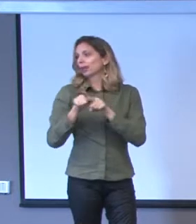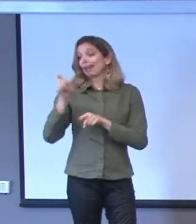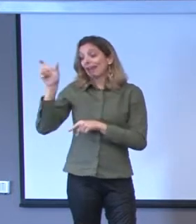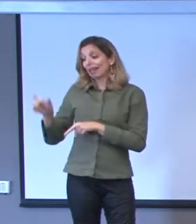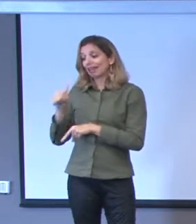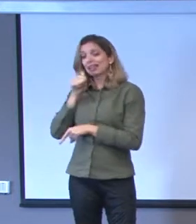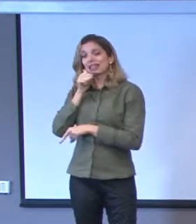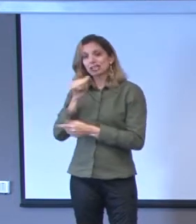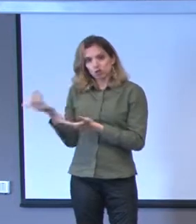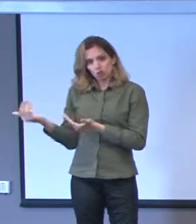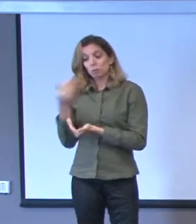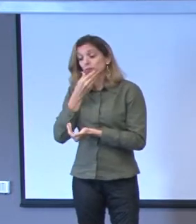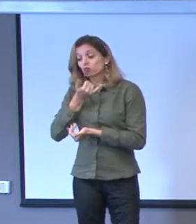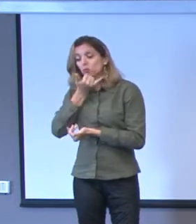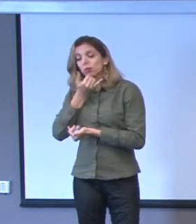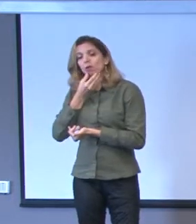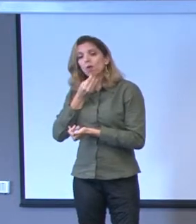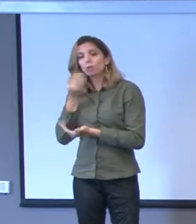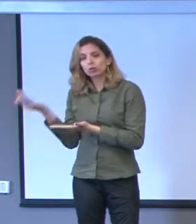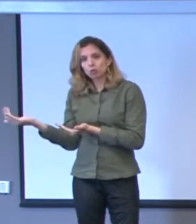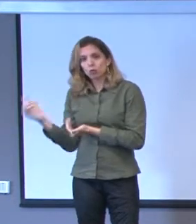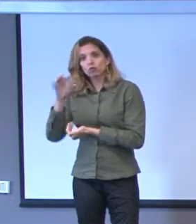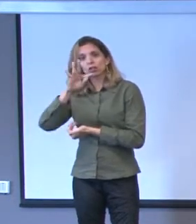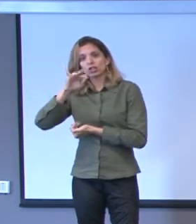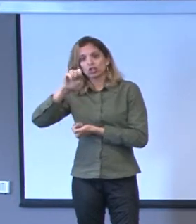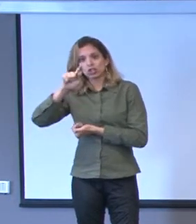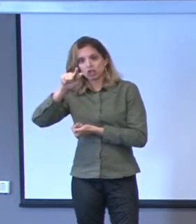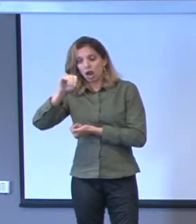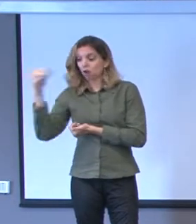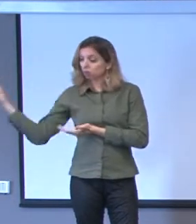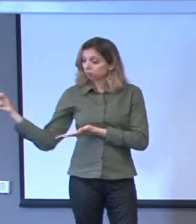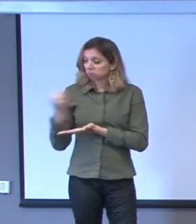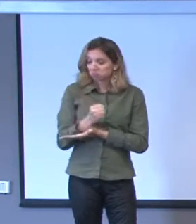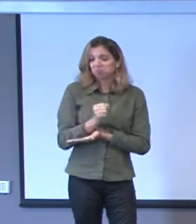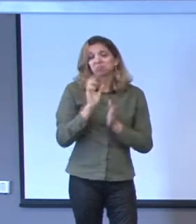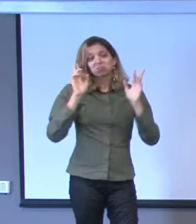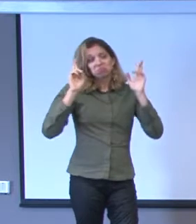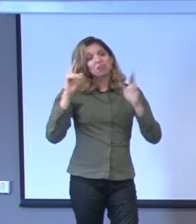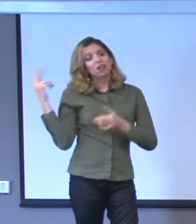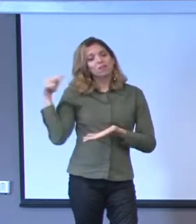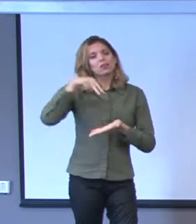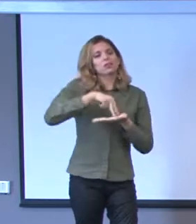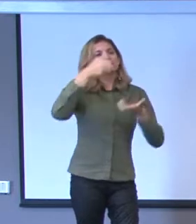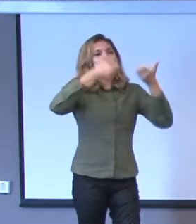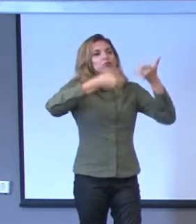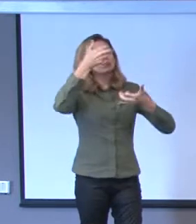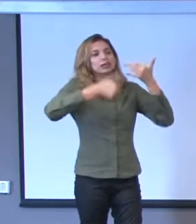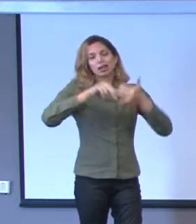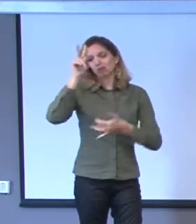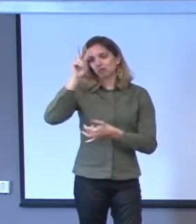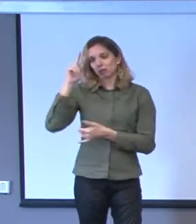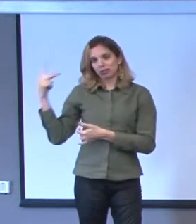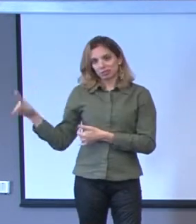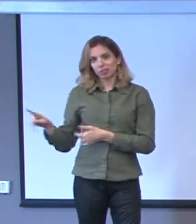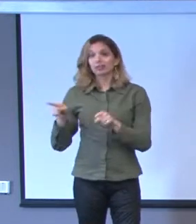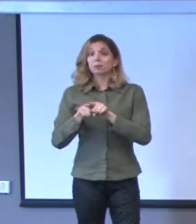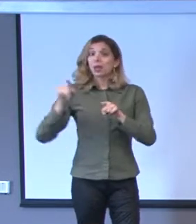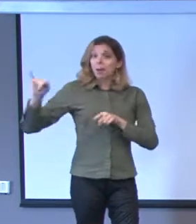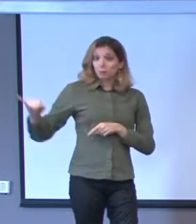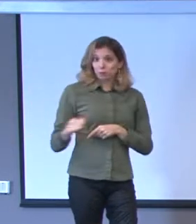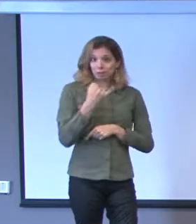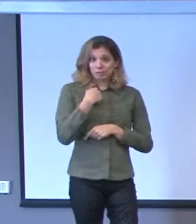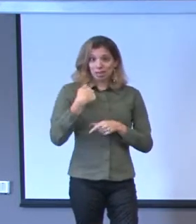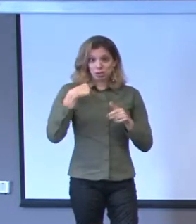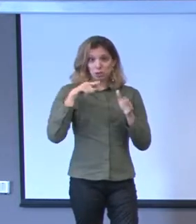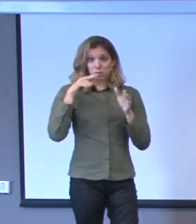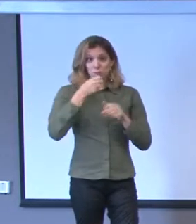jovem, o Tiago, para participar, ser um dos que vão dar o depoimento. Então, se tudo der certo, ele vai estar aqui para contar a história dele. E eu vou aproveitar que eu estou com o microfone,